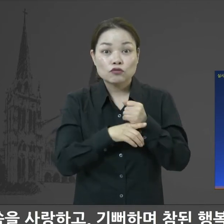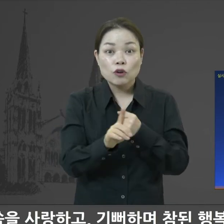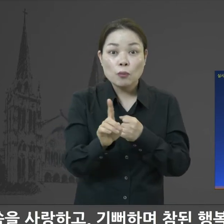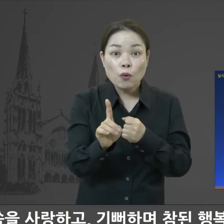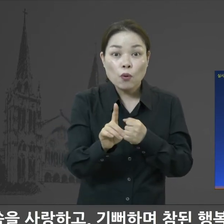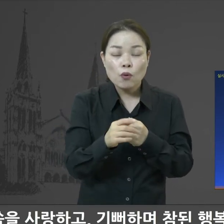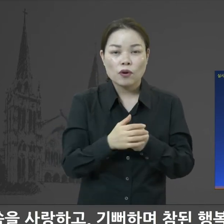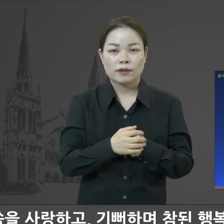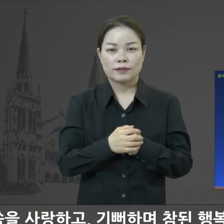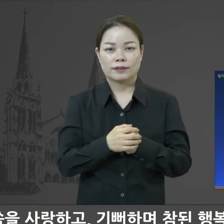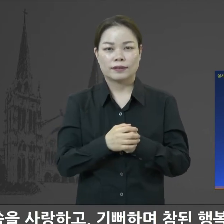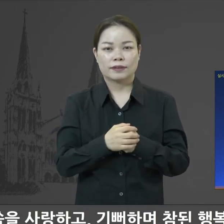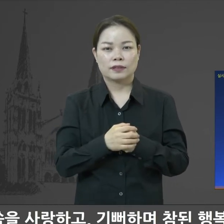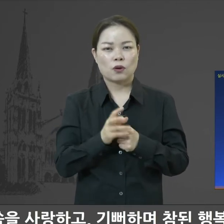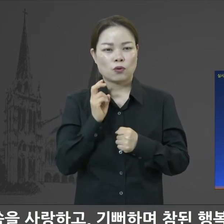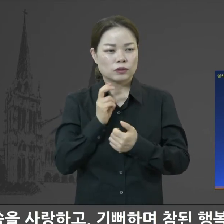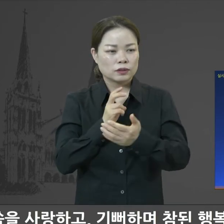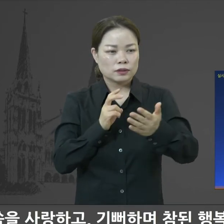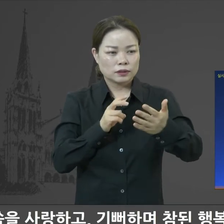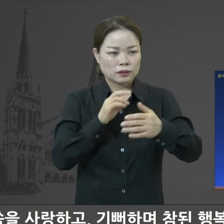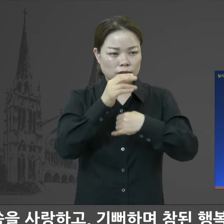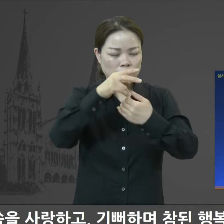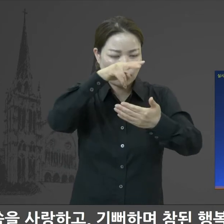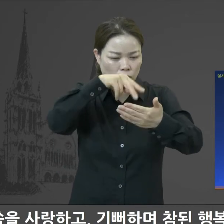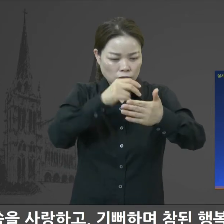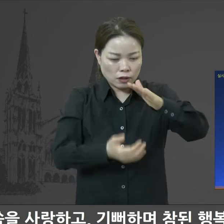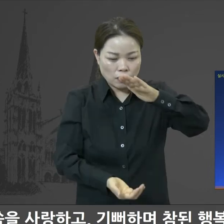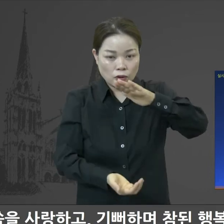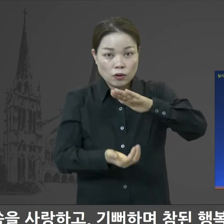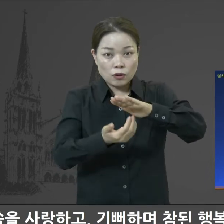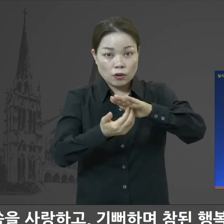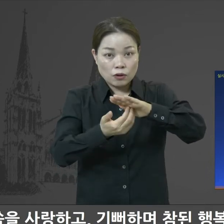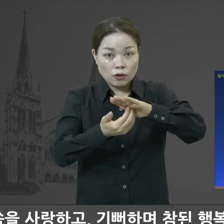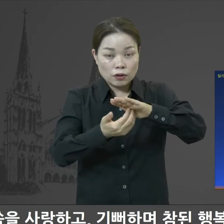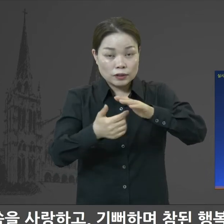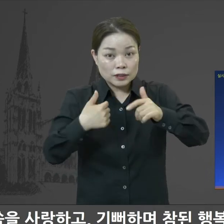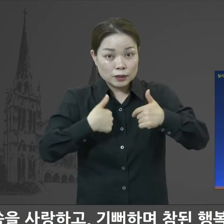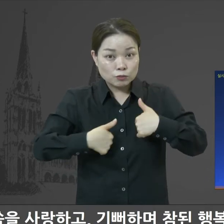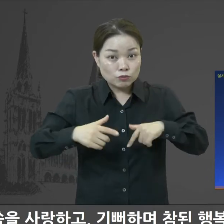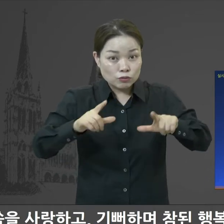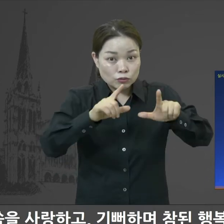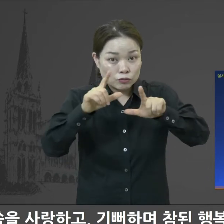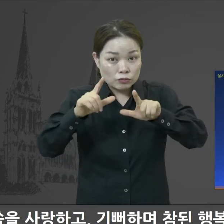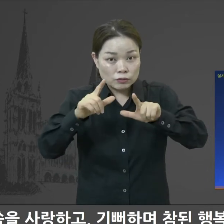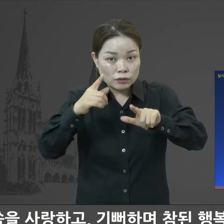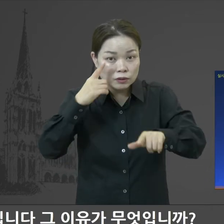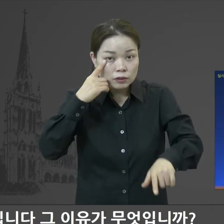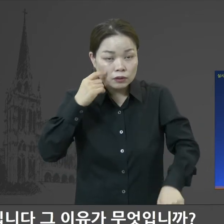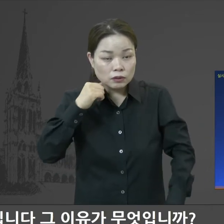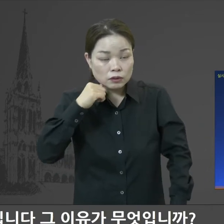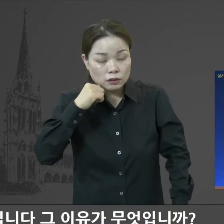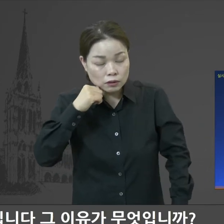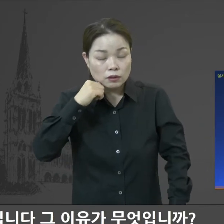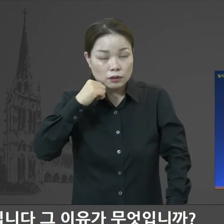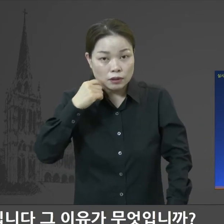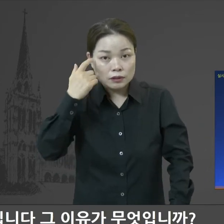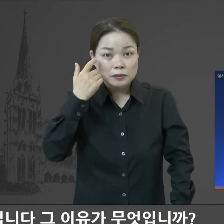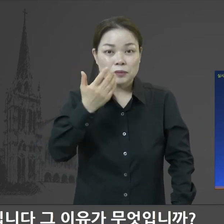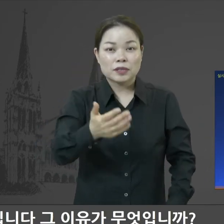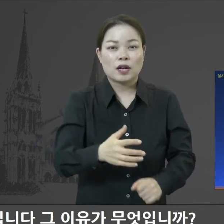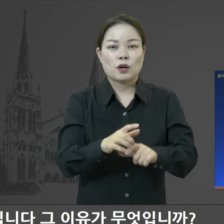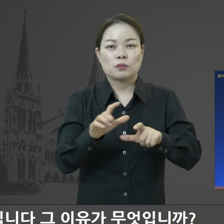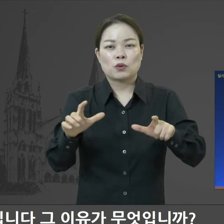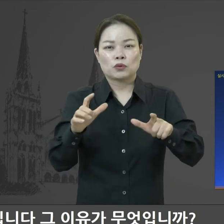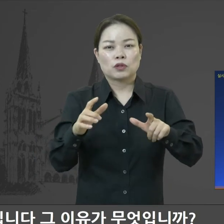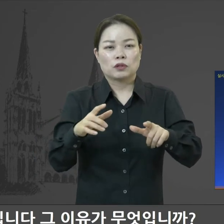무엇입니까? 혹시 여러분 통독하시면서 이런 기쁨 누리고 계십니까? 아니면 꾸벅꾸벅 졸고 계십니까? 보통 많은